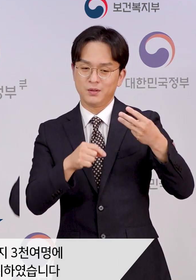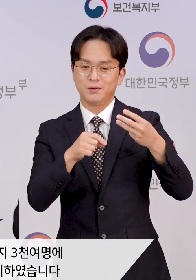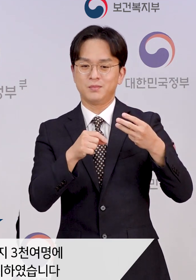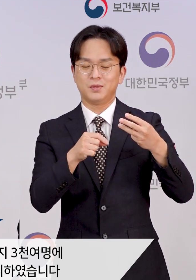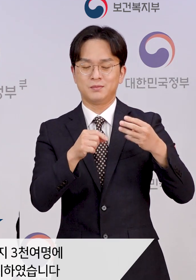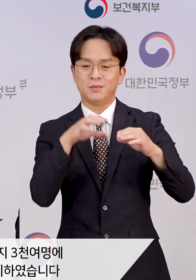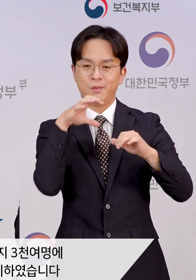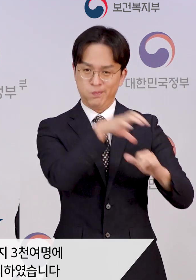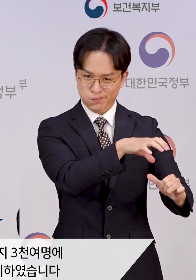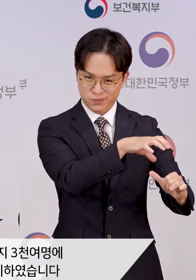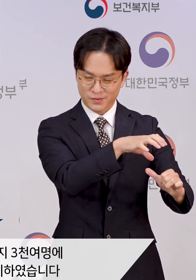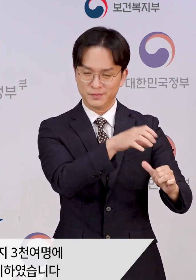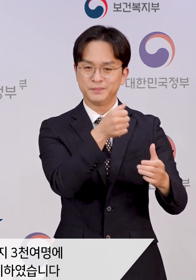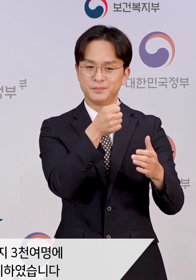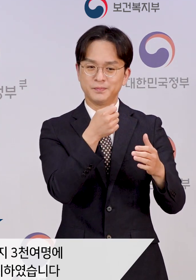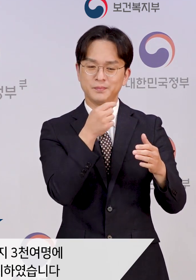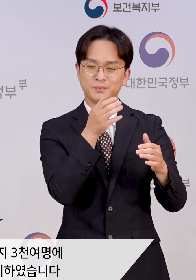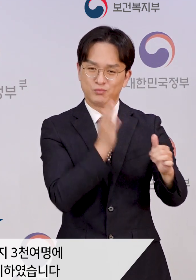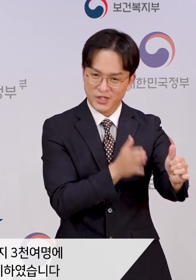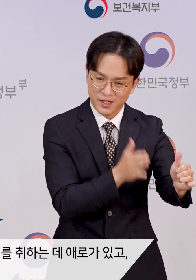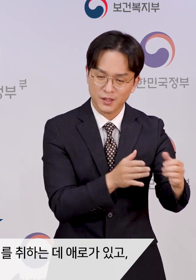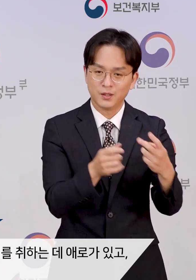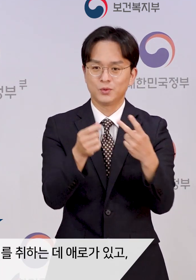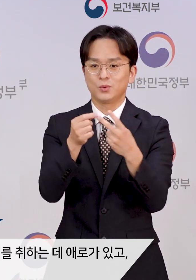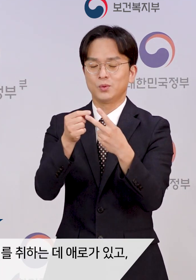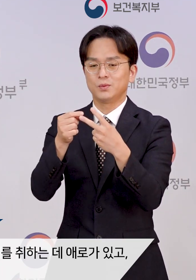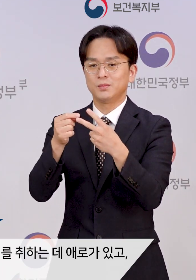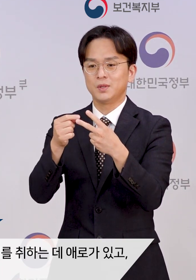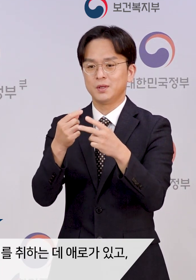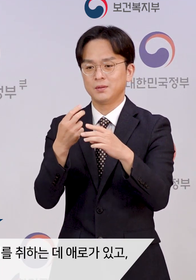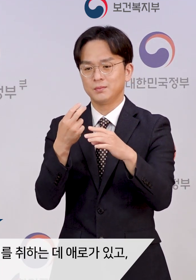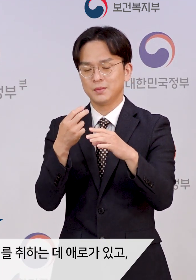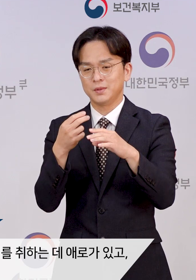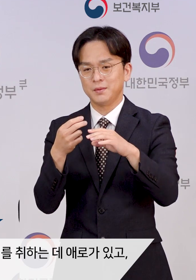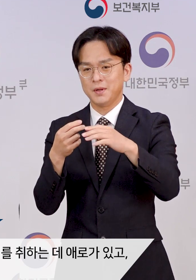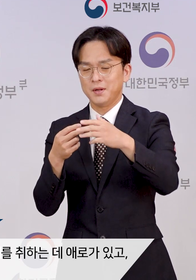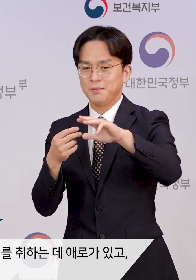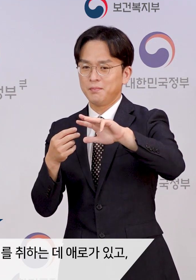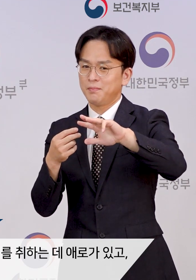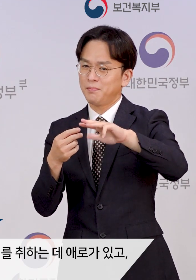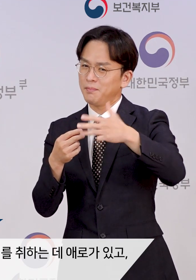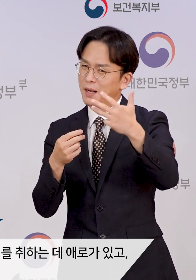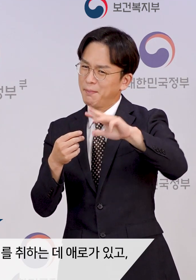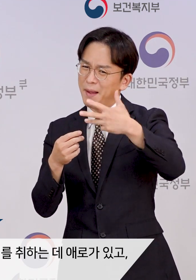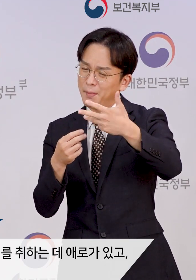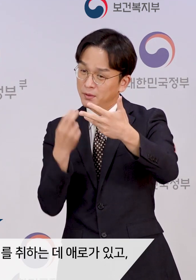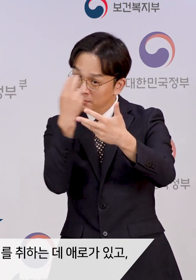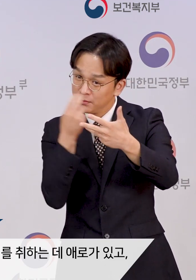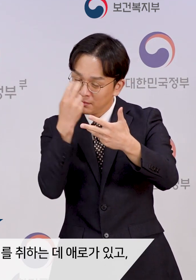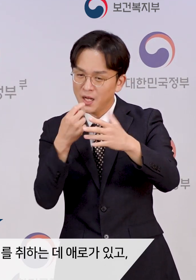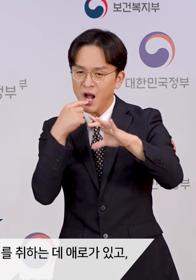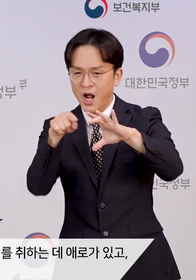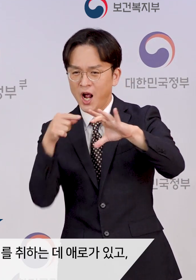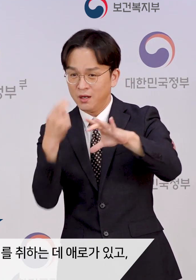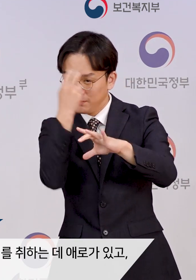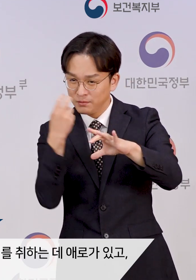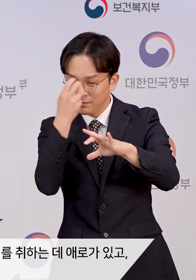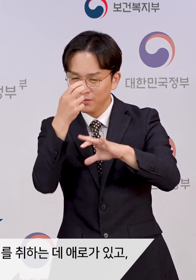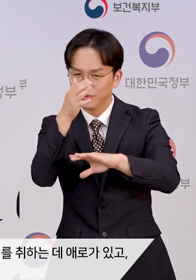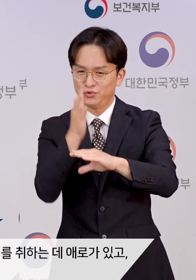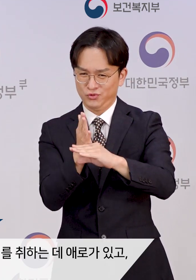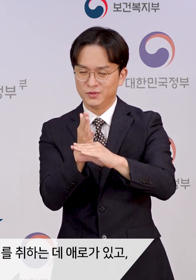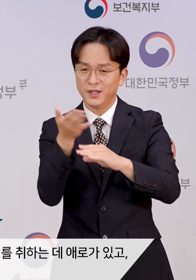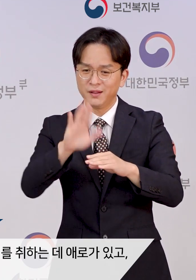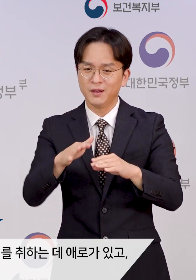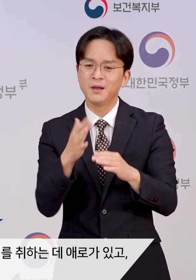명에 대해 검사를 실시하였습니다. 그러나 명단이 부정확하여 모든 교인들을 찾고 격리 조치를 취하는